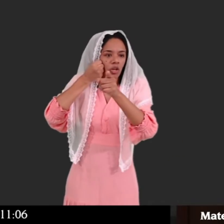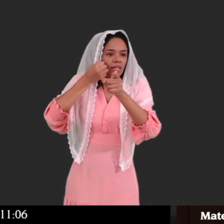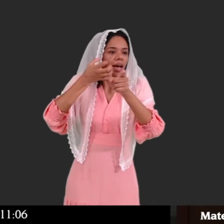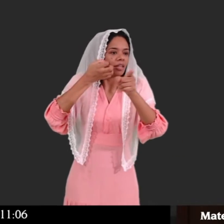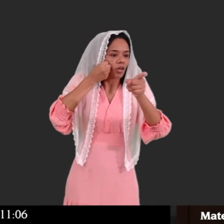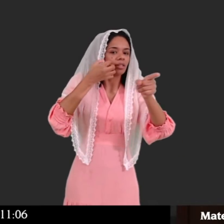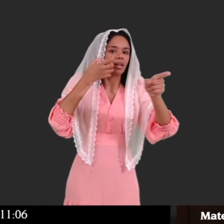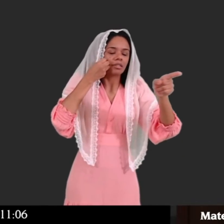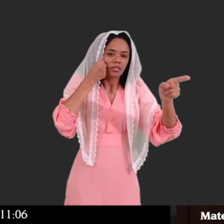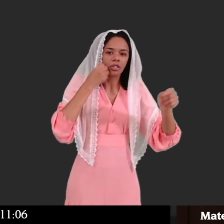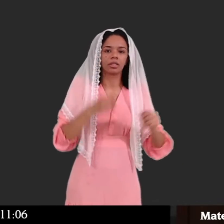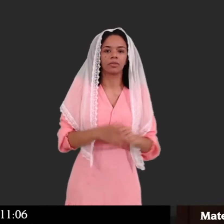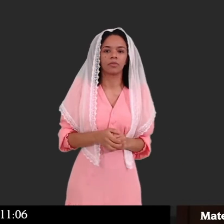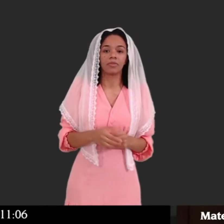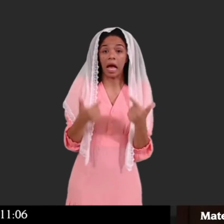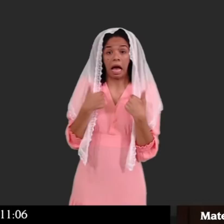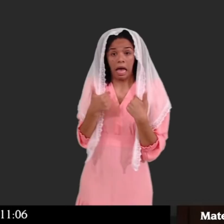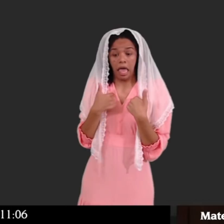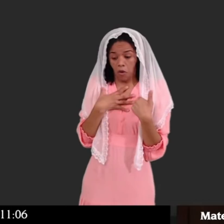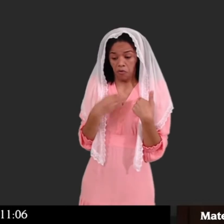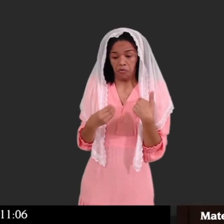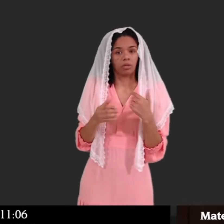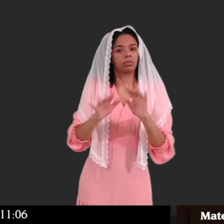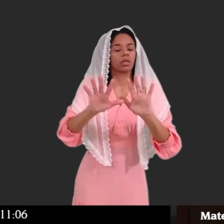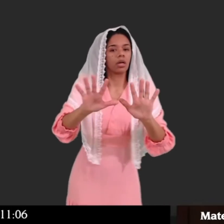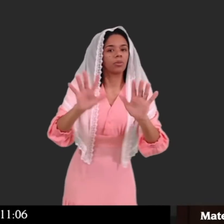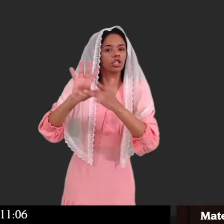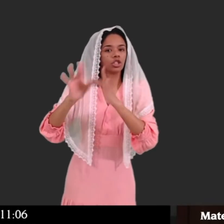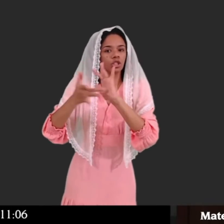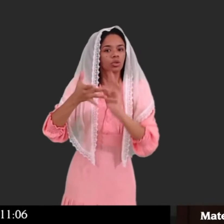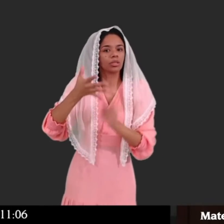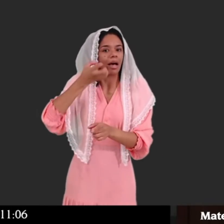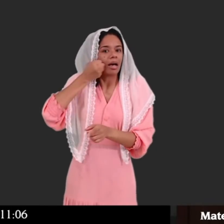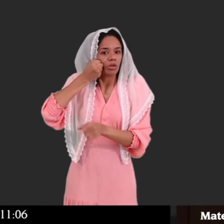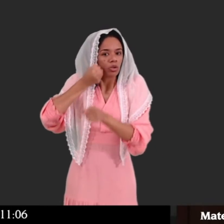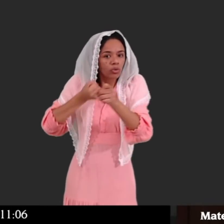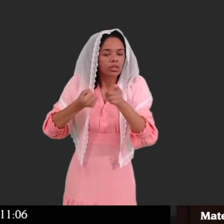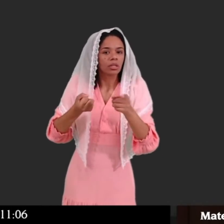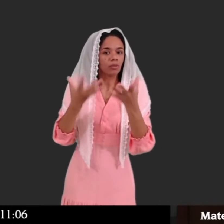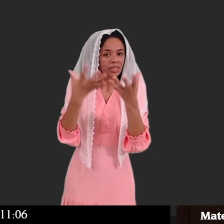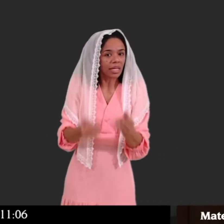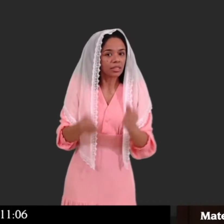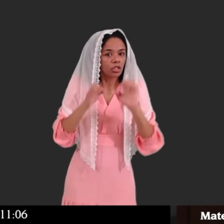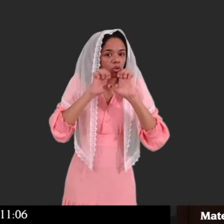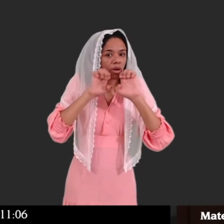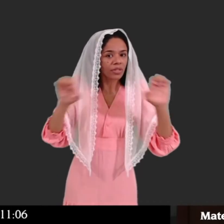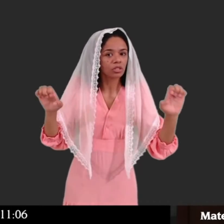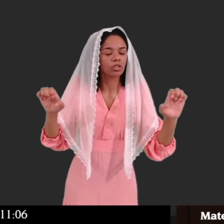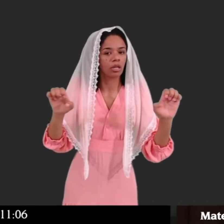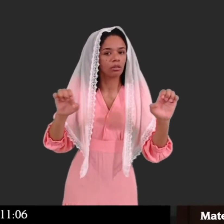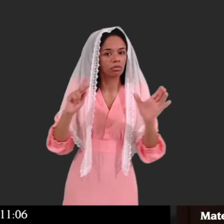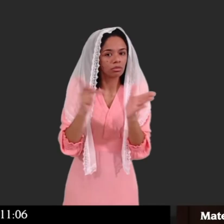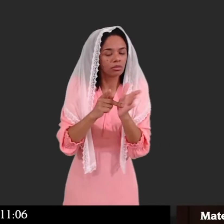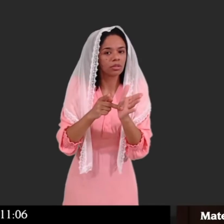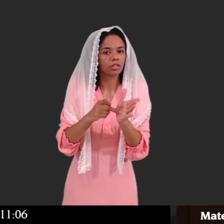Ninguém reivindica o direito de filho sem a adoção da cruz, isso é, sem viver o evangelho. É semelhante a alguém que